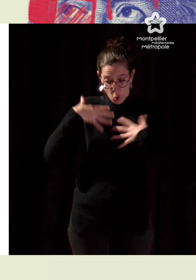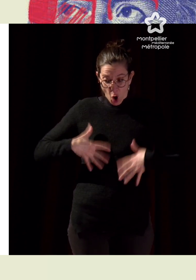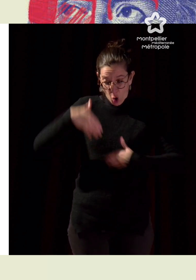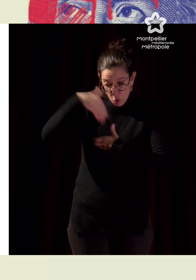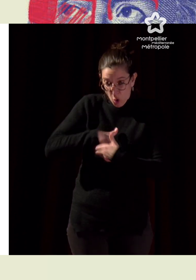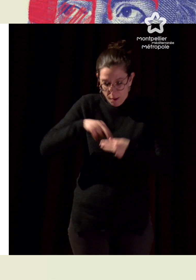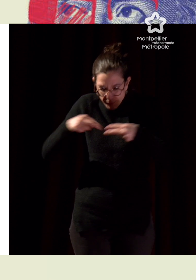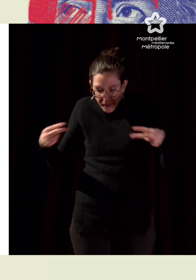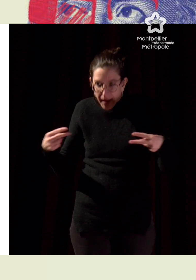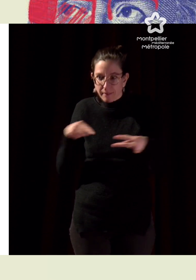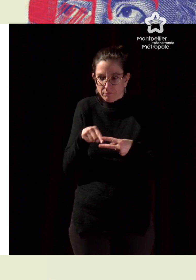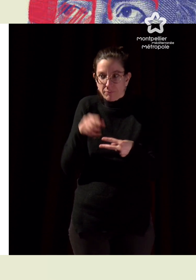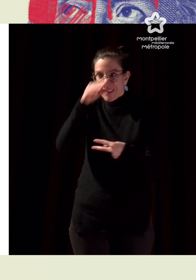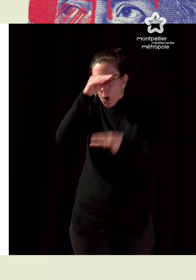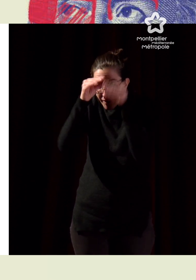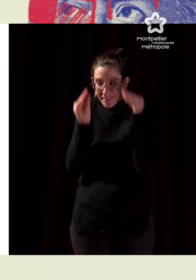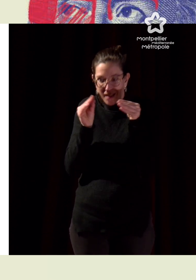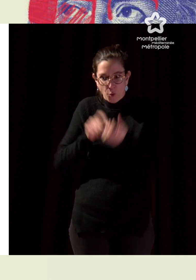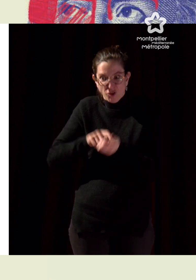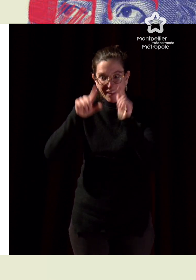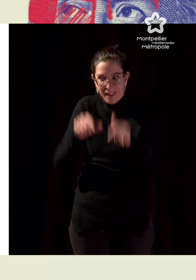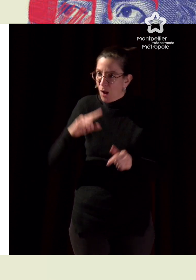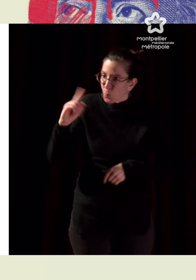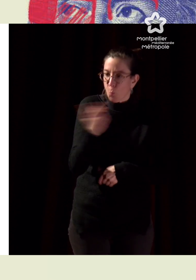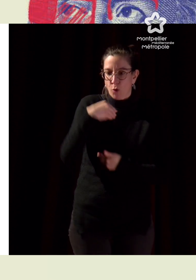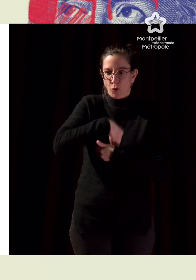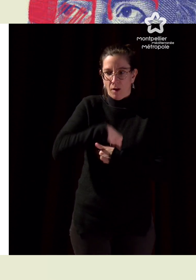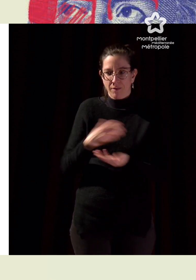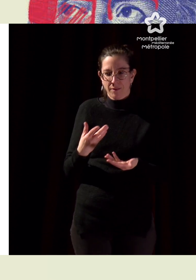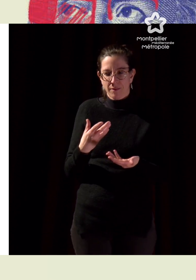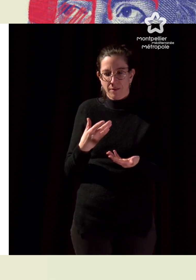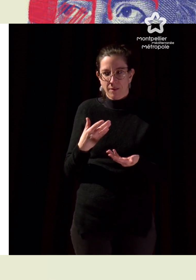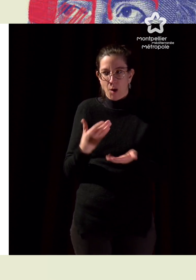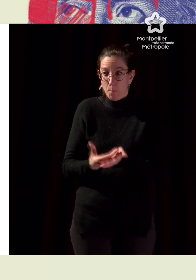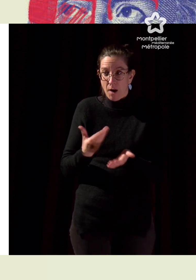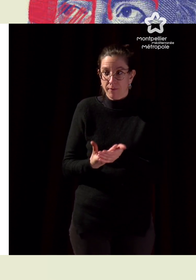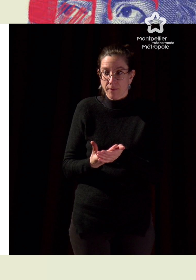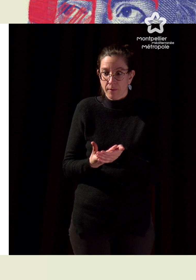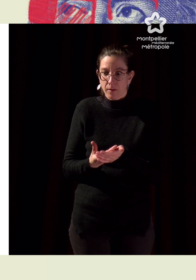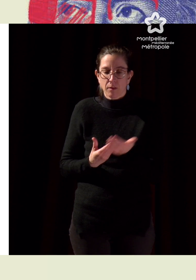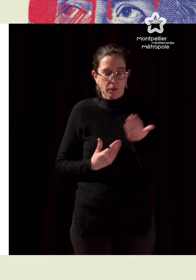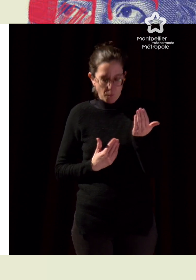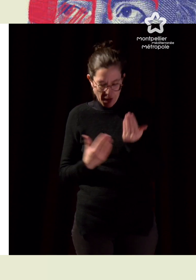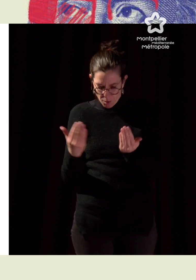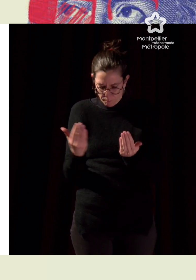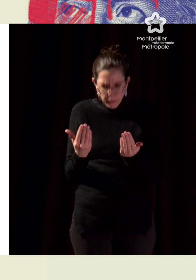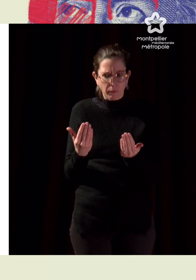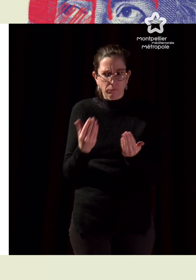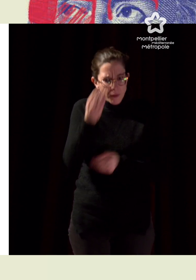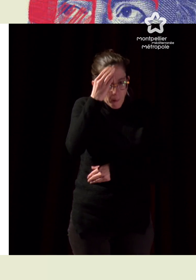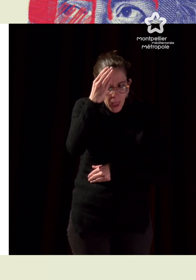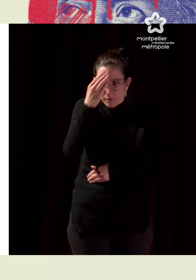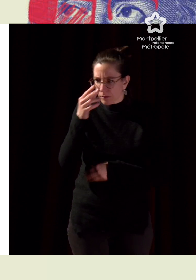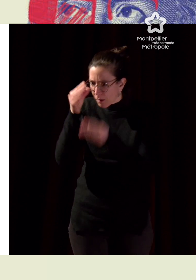comparant l'ADN de Néandertal et l'ADN de Sapiens actuel. Et on a vu que si vous